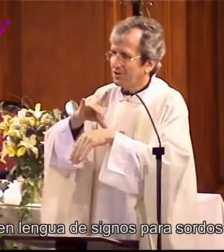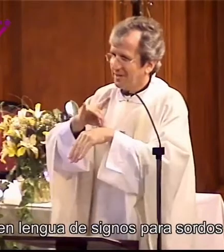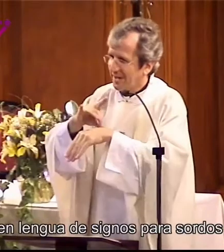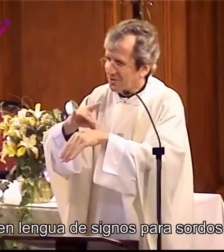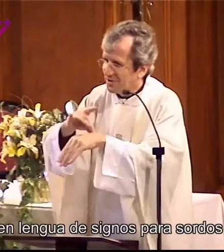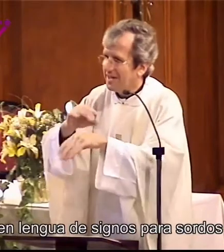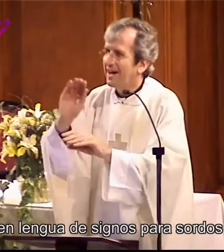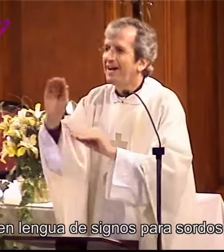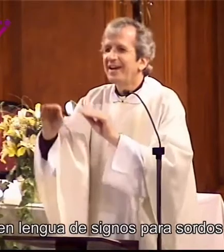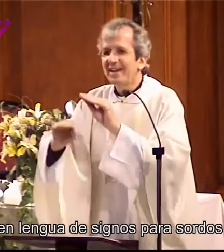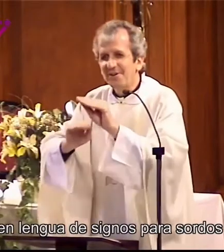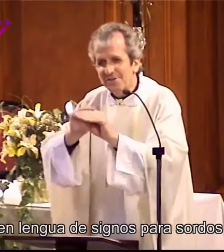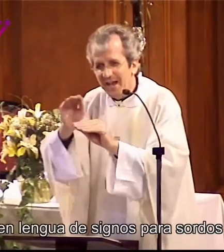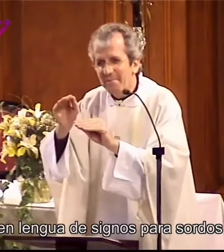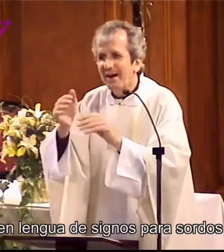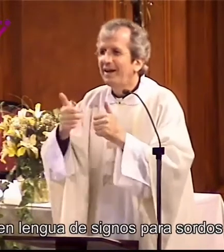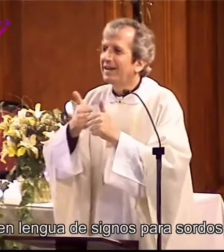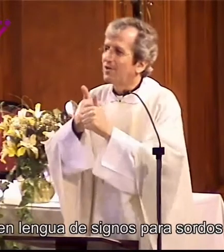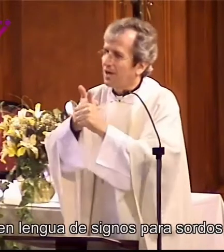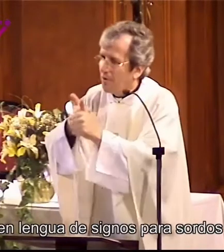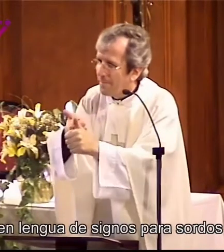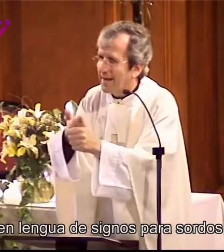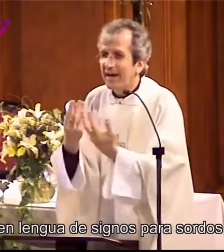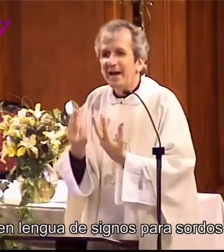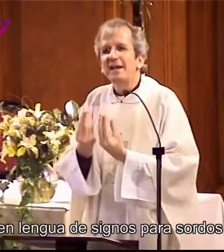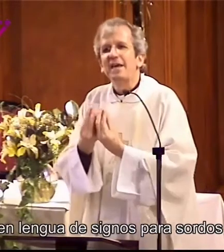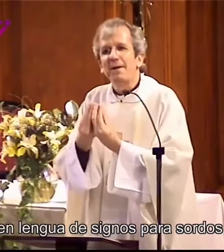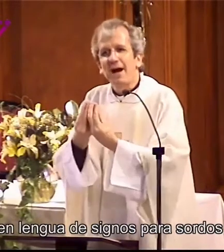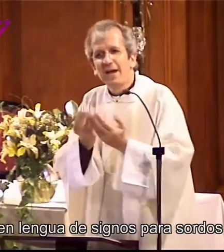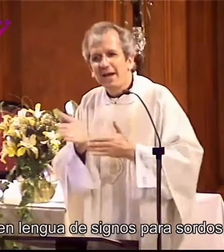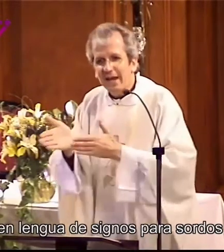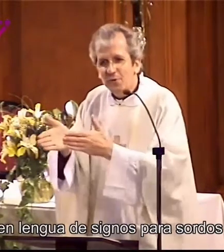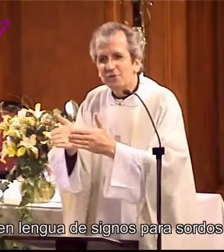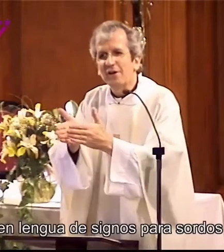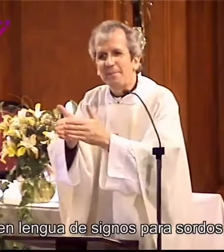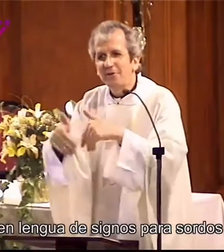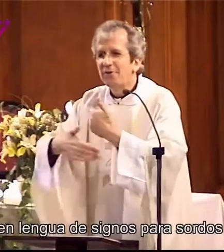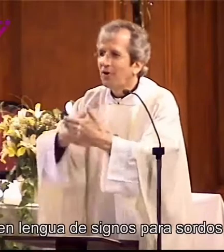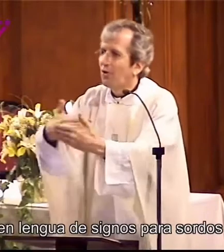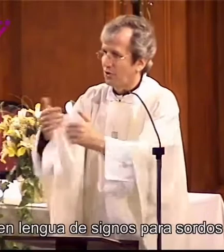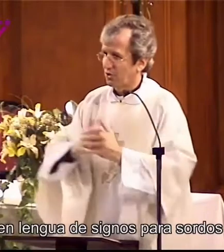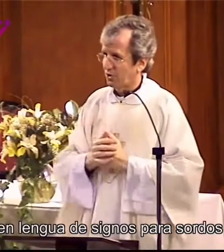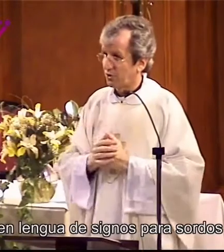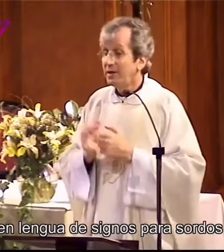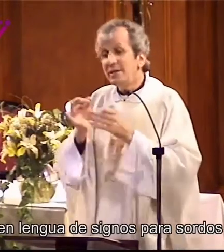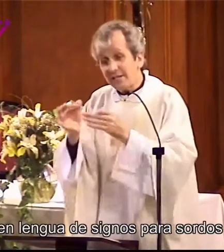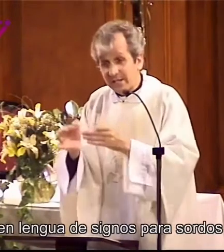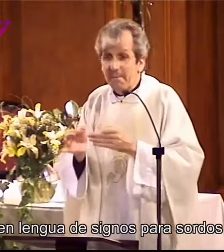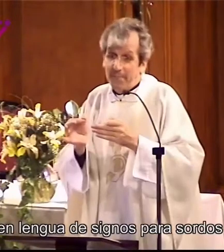que nos guía, que nos llama, que nos acompaña, que va en nuestro camino con nosotros. Siempre